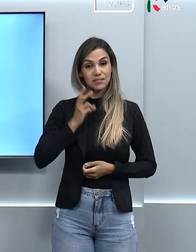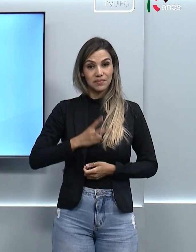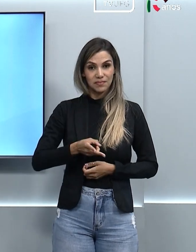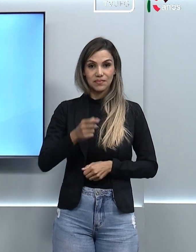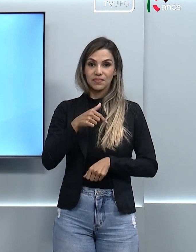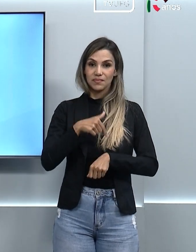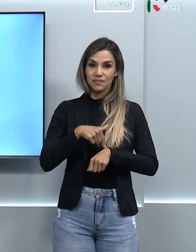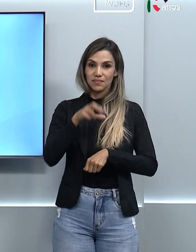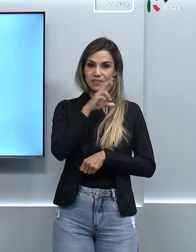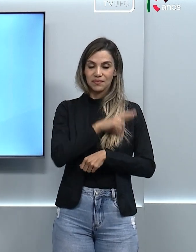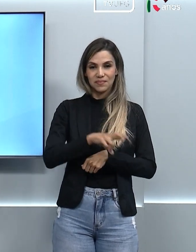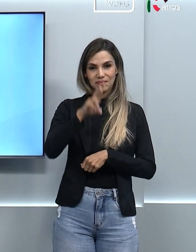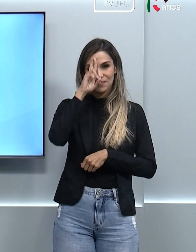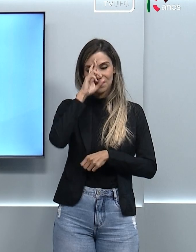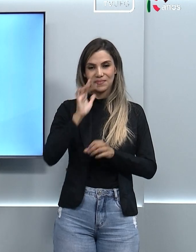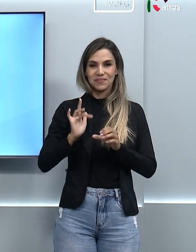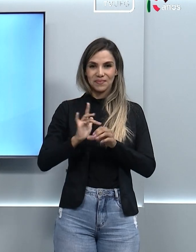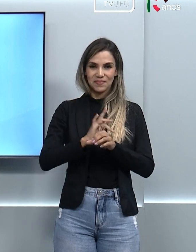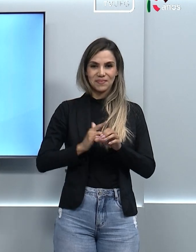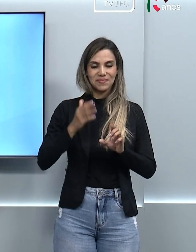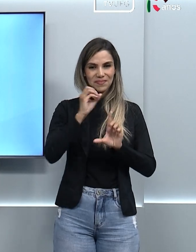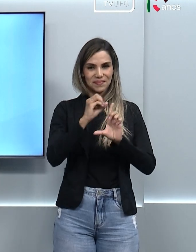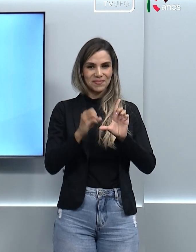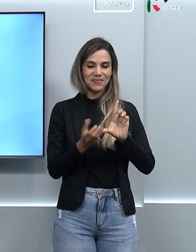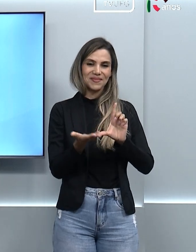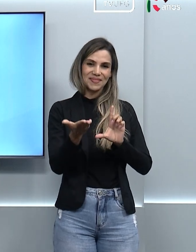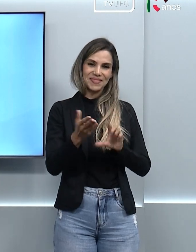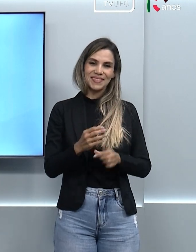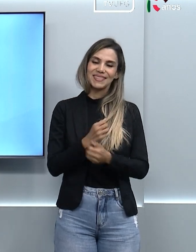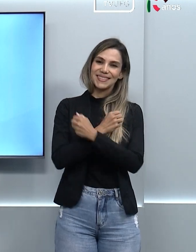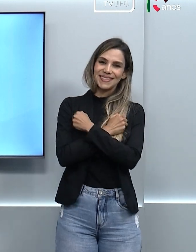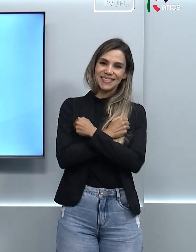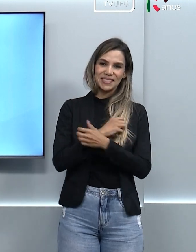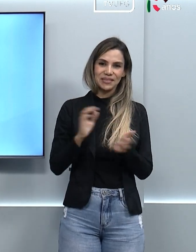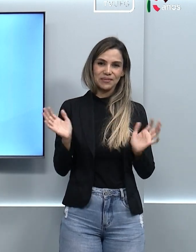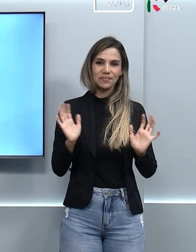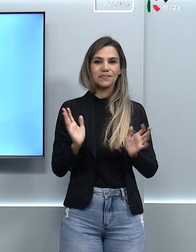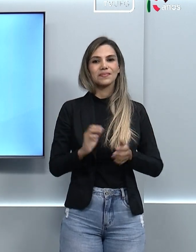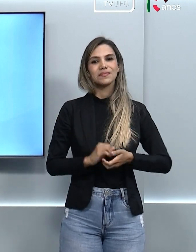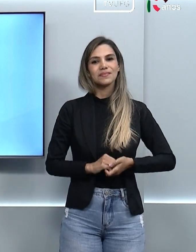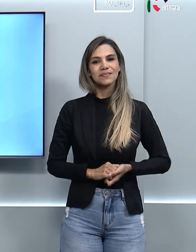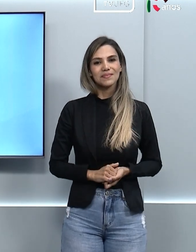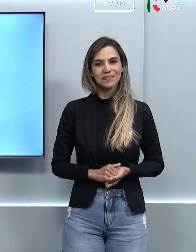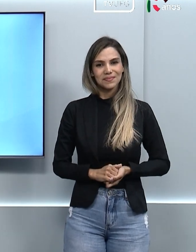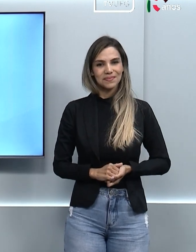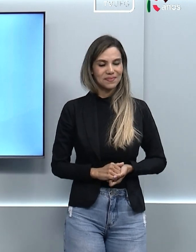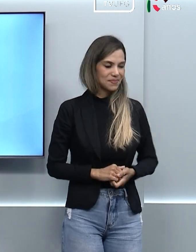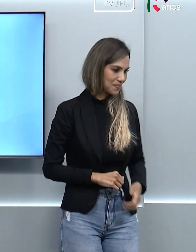mais conexões ao meio-dia aqui na TV UFG. Forte abraço, tchau, tchau!